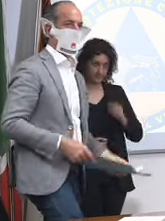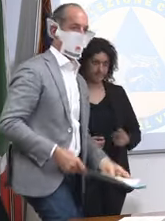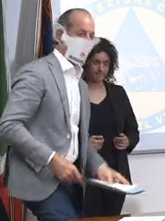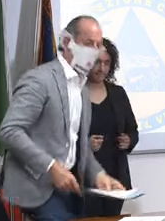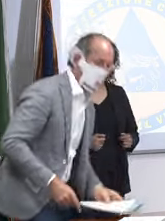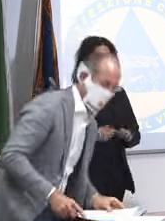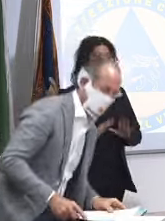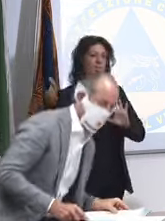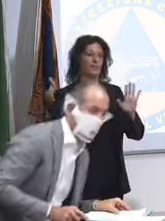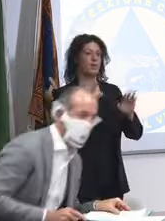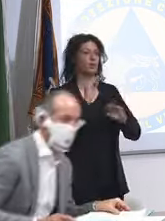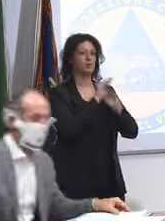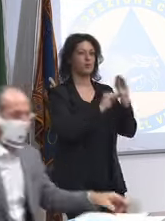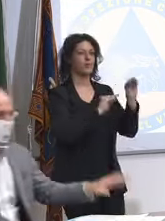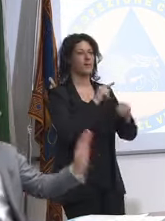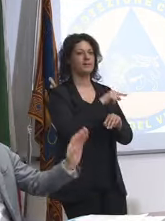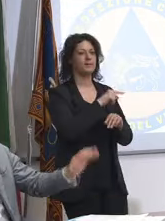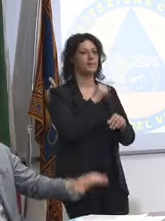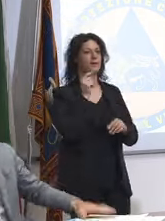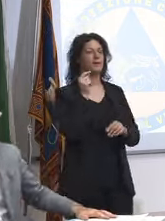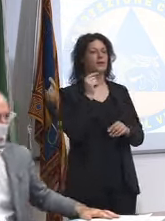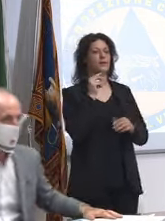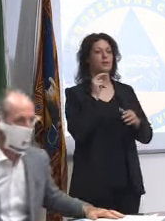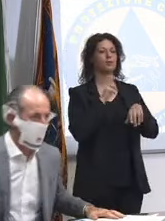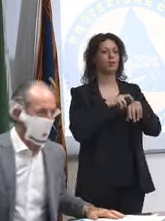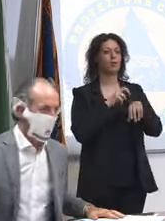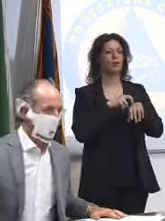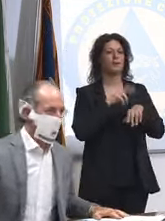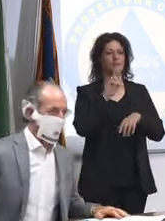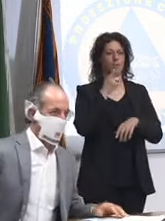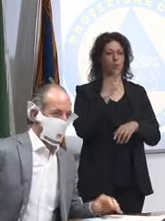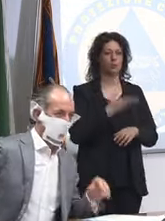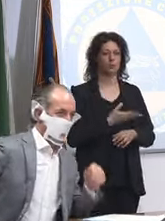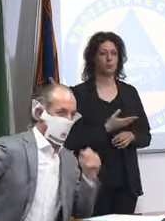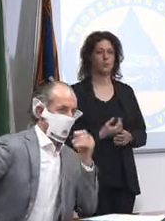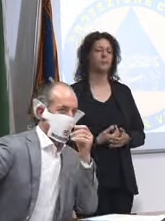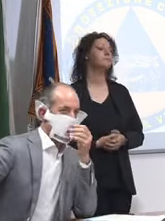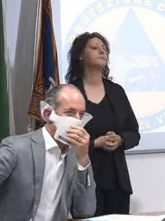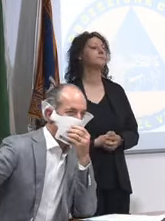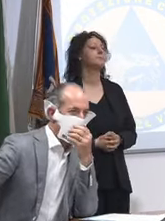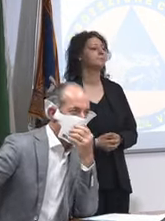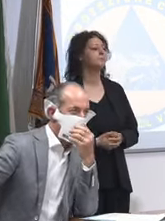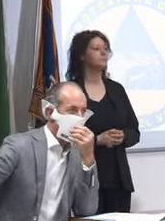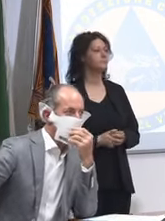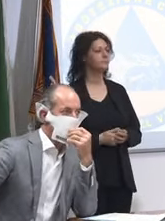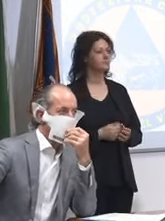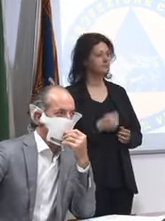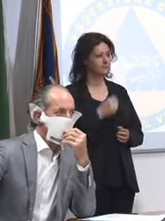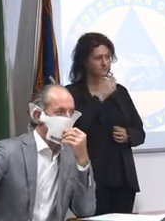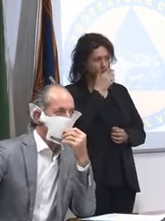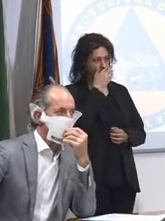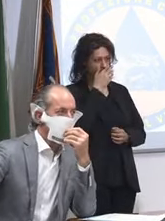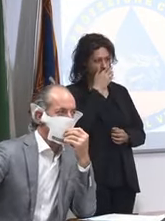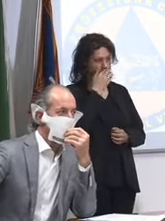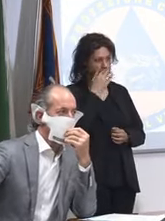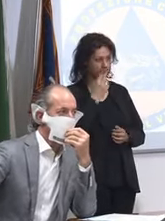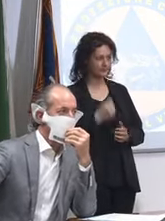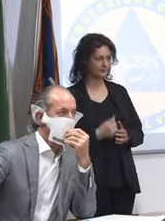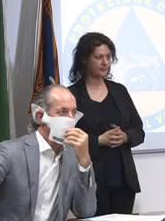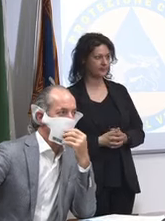allora, pensavo possibile ancora. Prego.